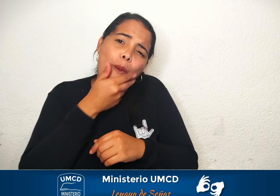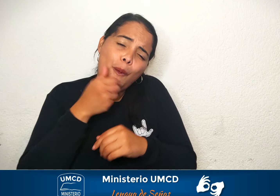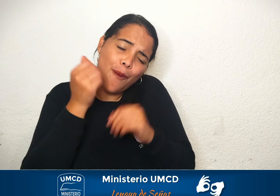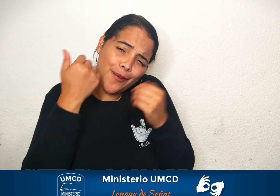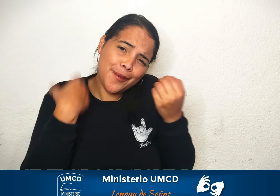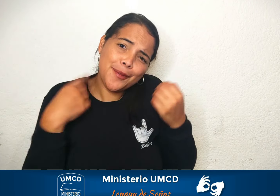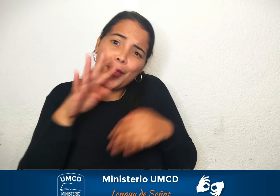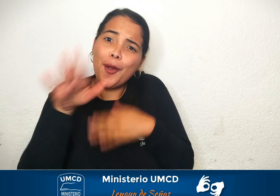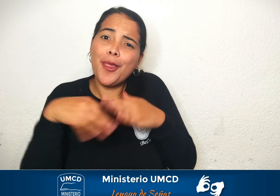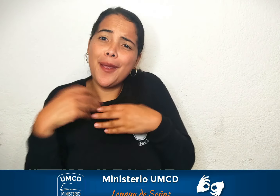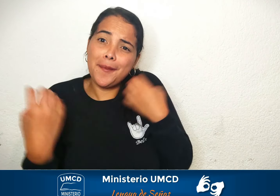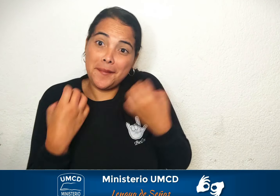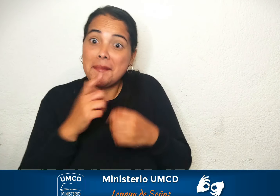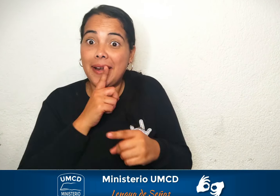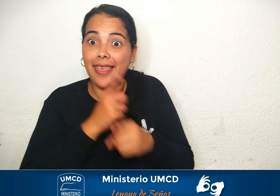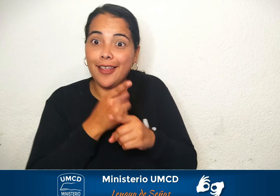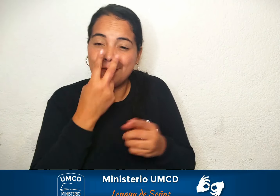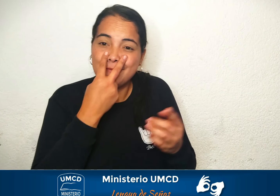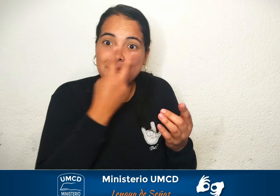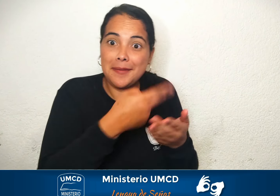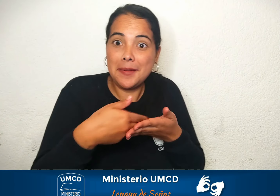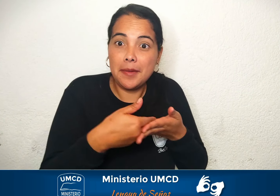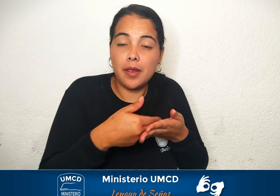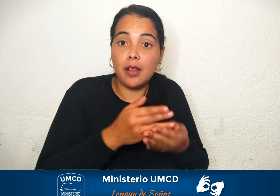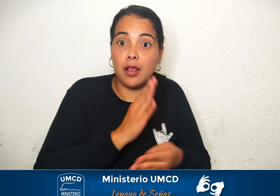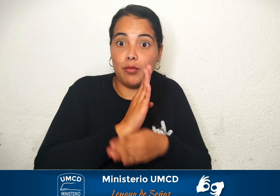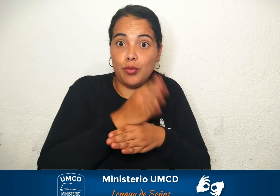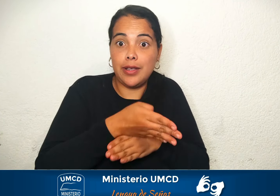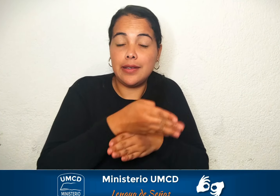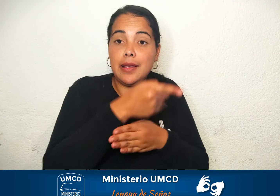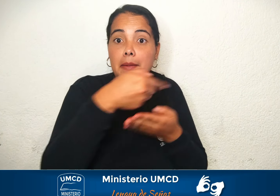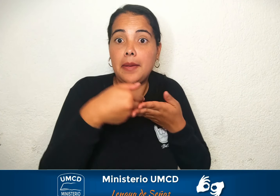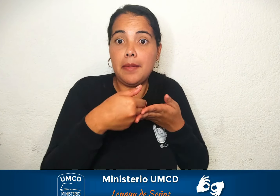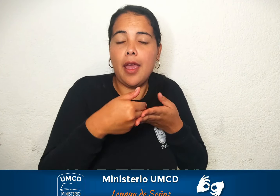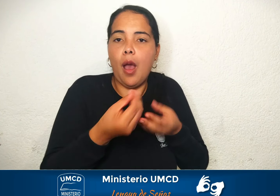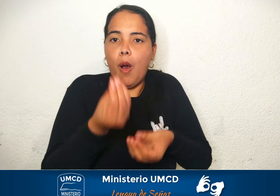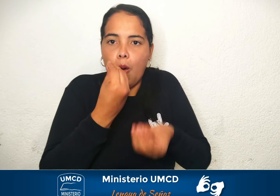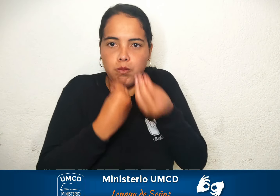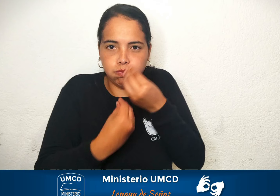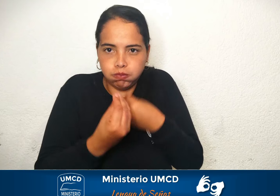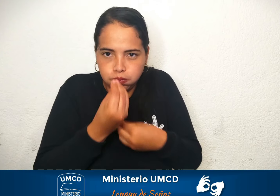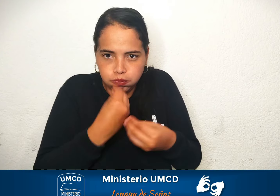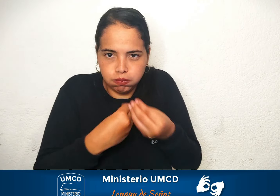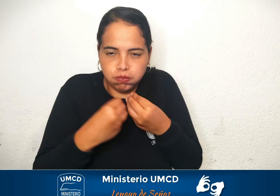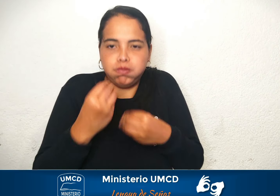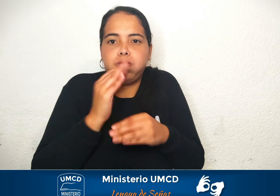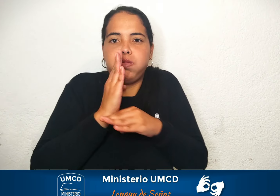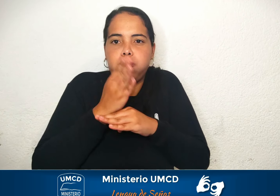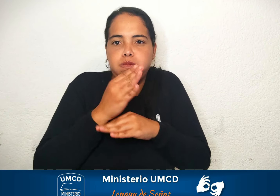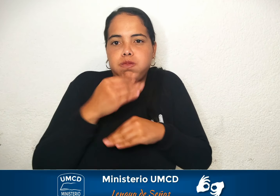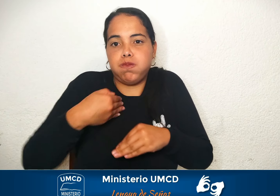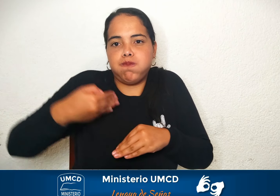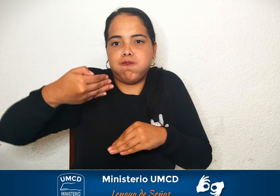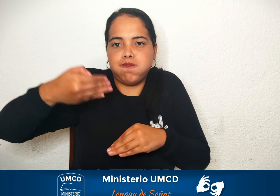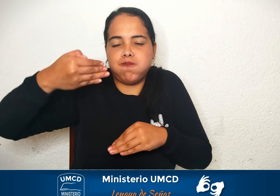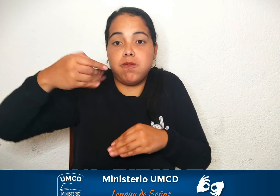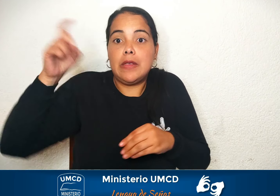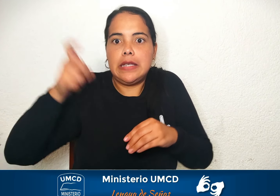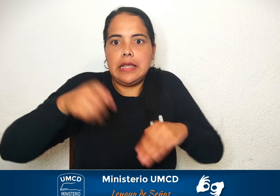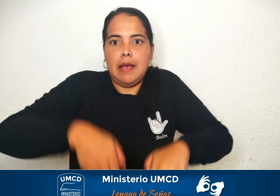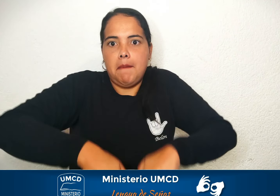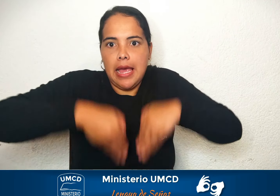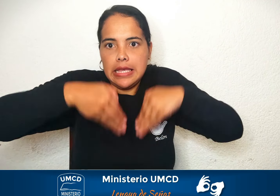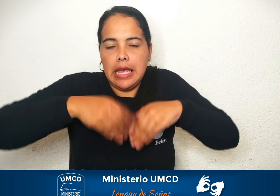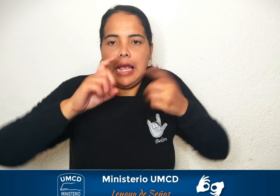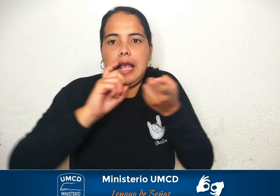ternura y emoción. Es hermoso ver. Pero cuando el bebé comienza a alimentarse y comienza a cambiar y se necesita cambiar